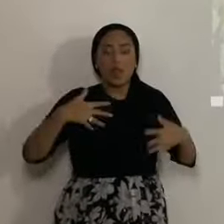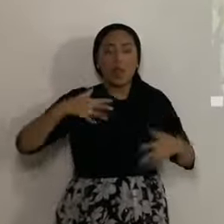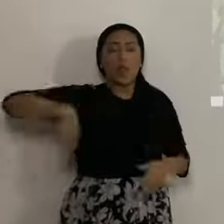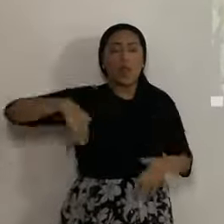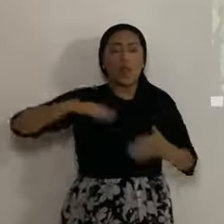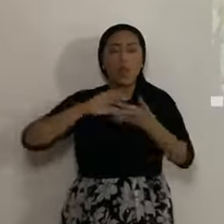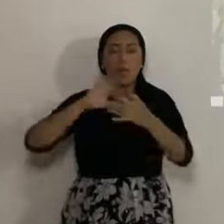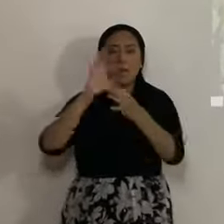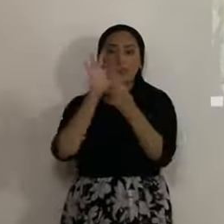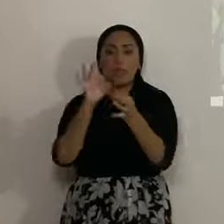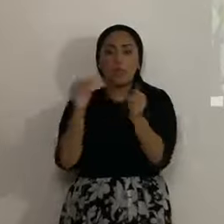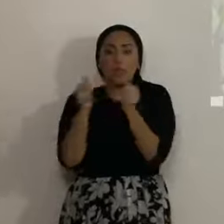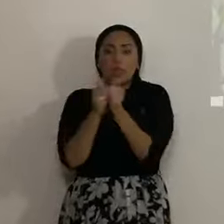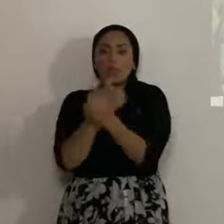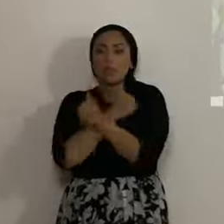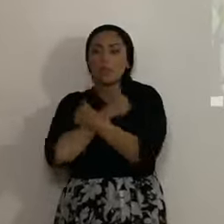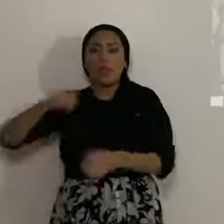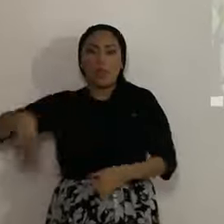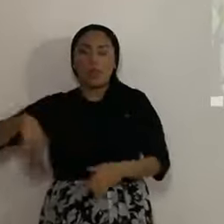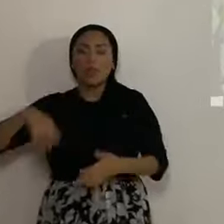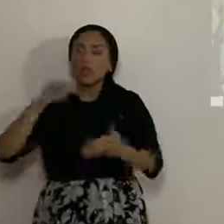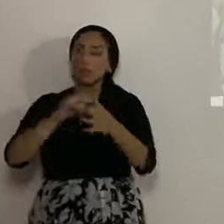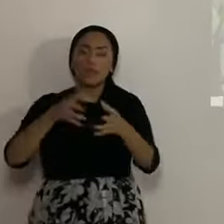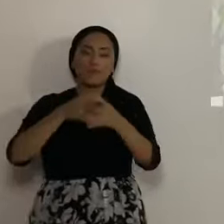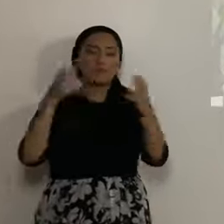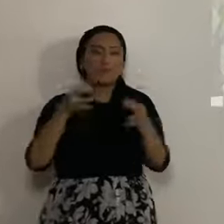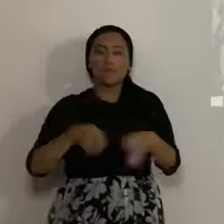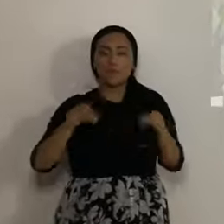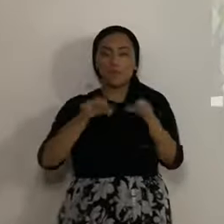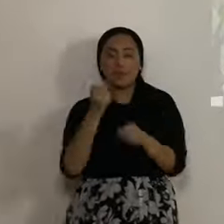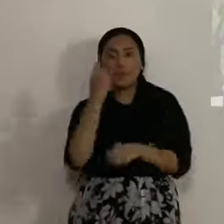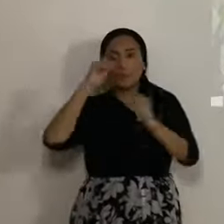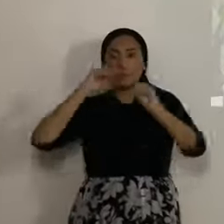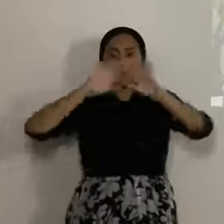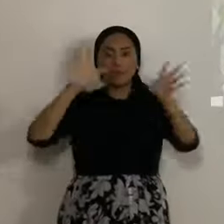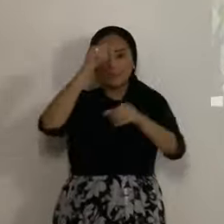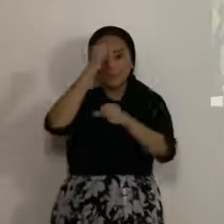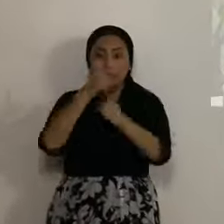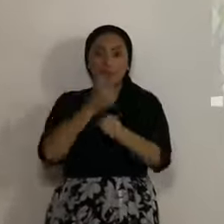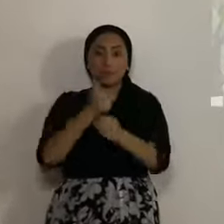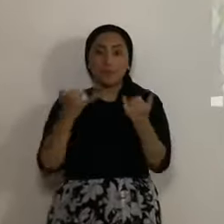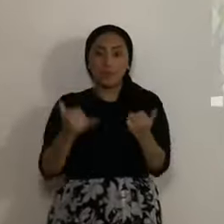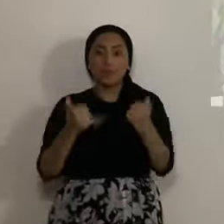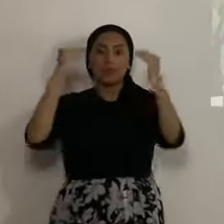sido perfeccionado en el amor. Eso es muy importante comprenderlo, amados Sahin. Ahora,